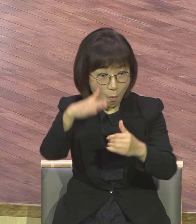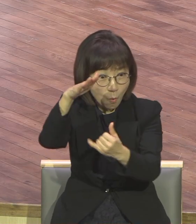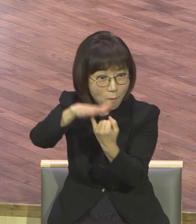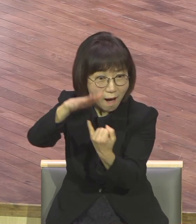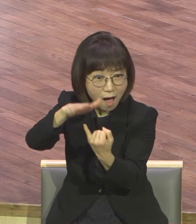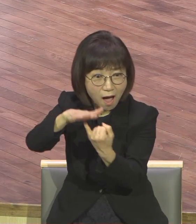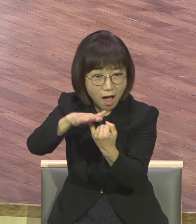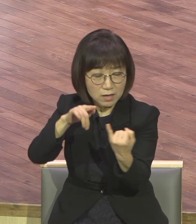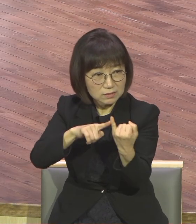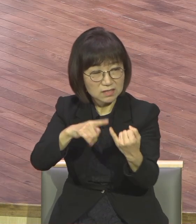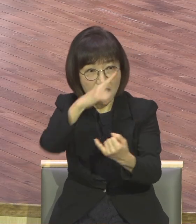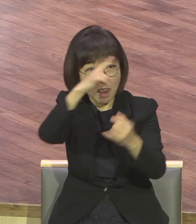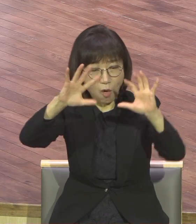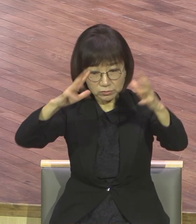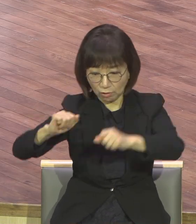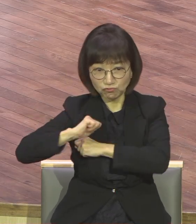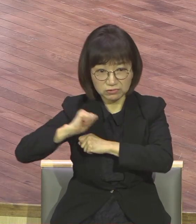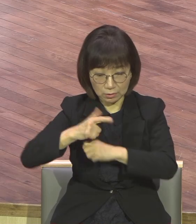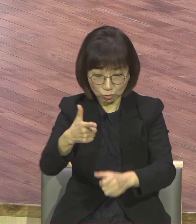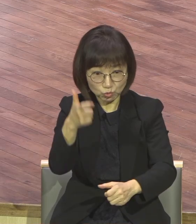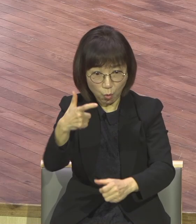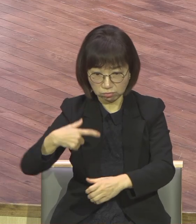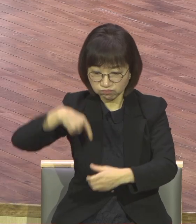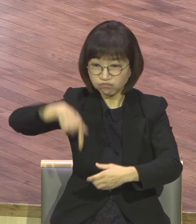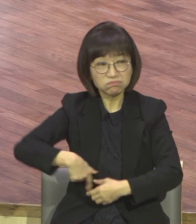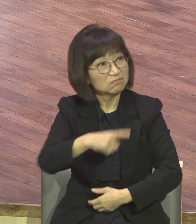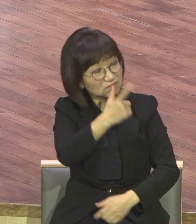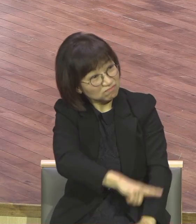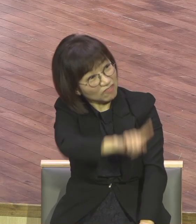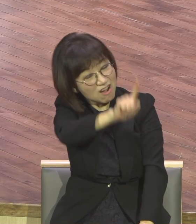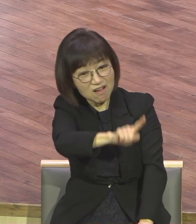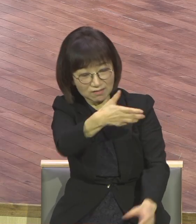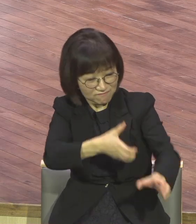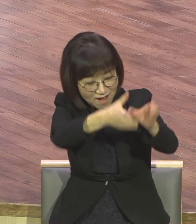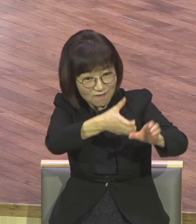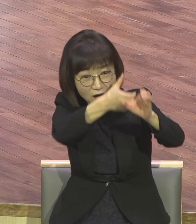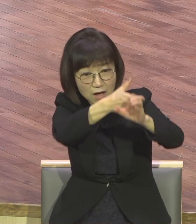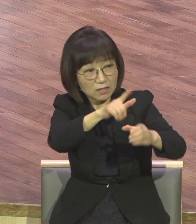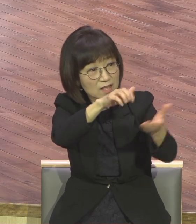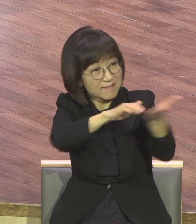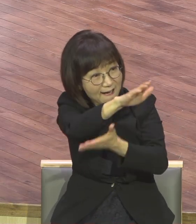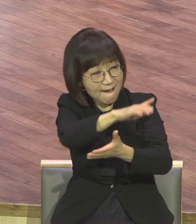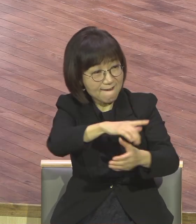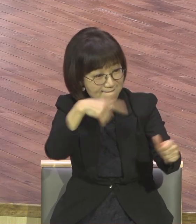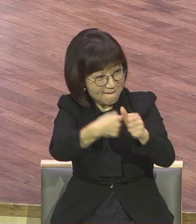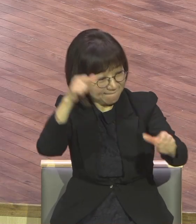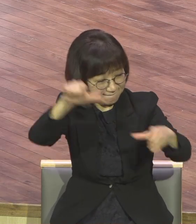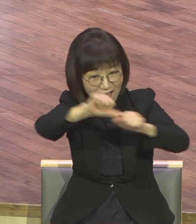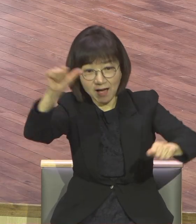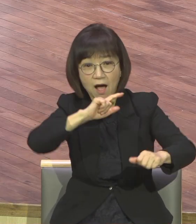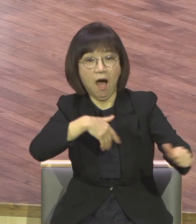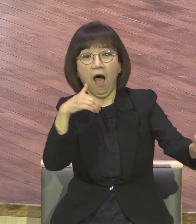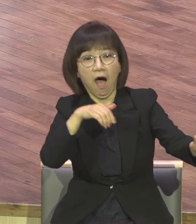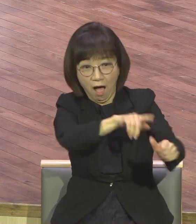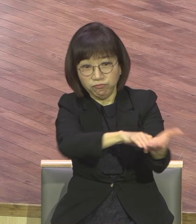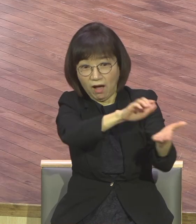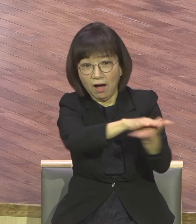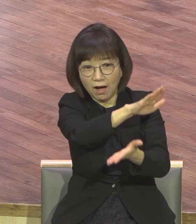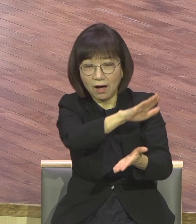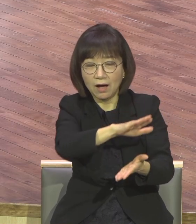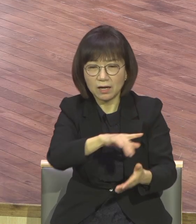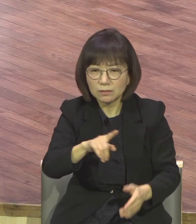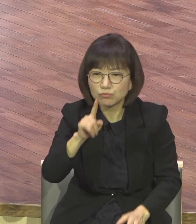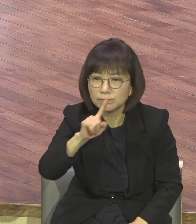꼬마가 러시아 총 가진 군인 보고 가라고 막 욕을 하면서 이